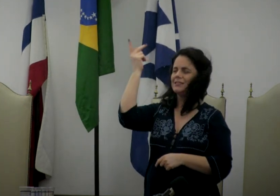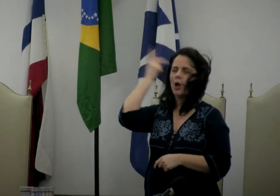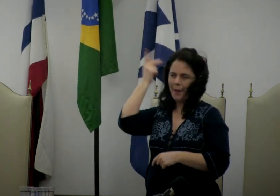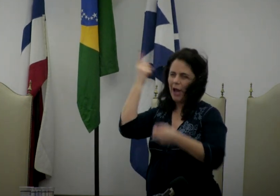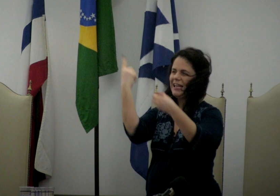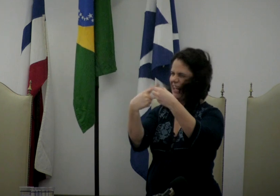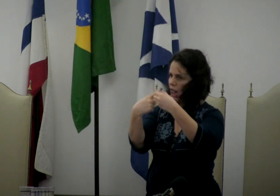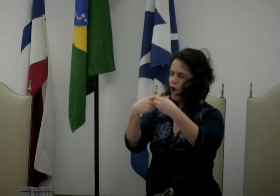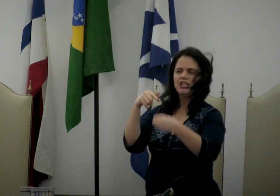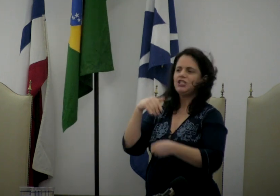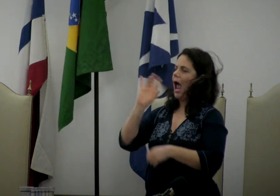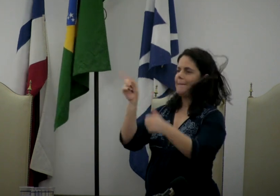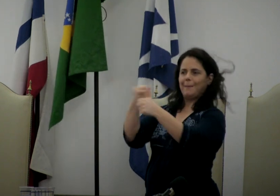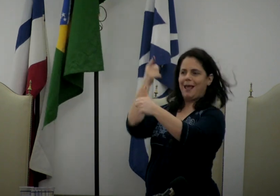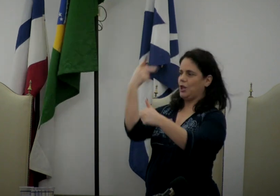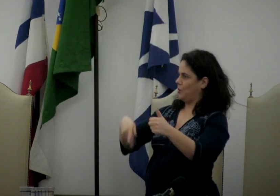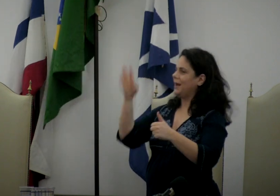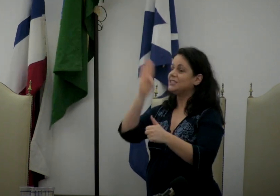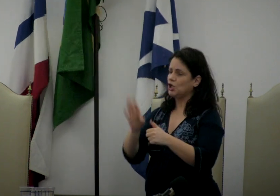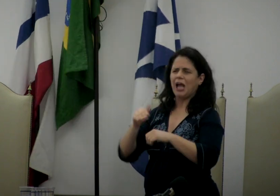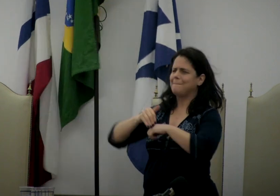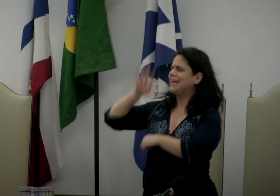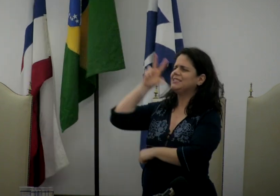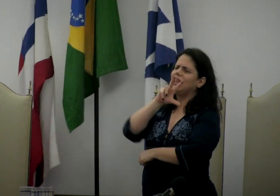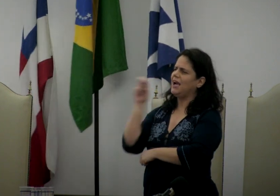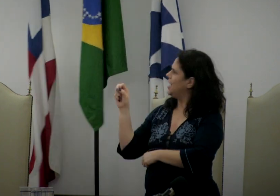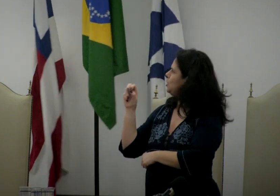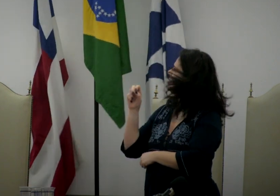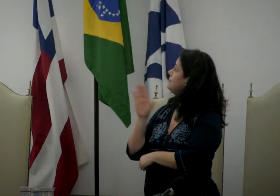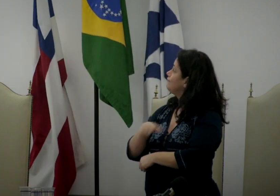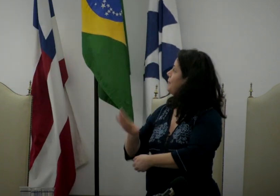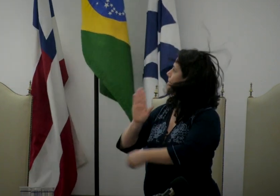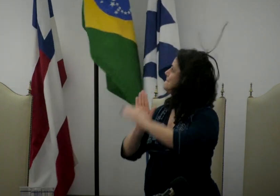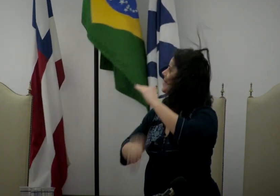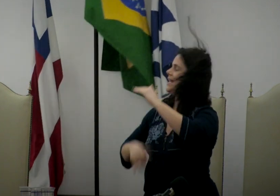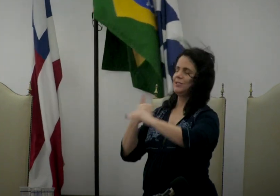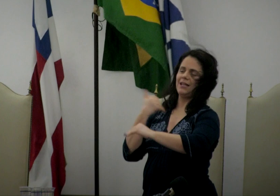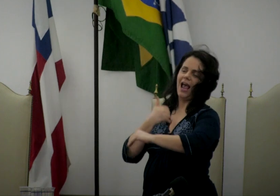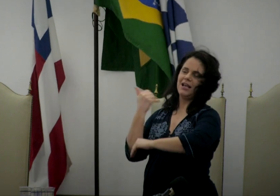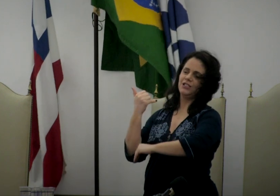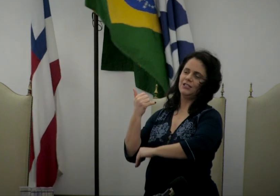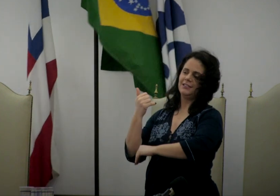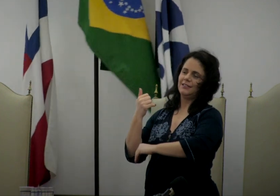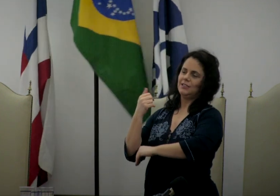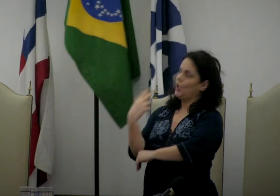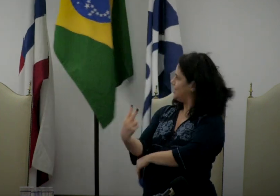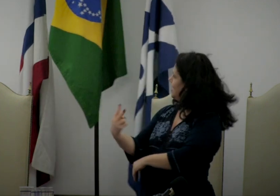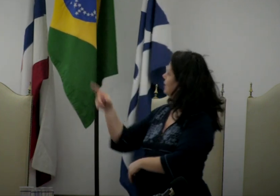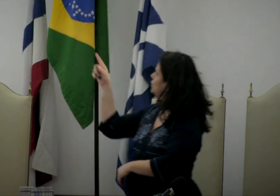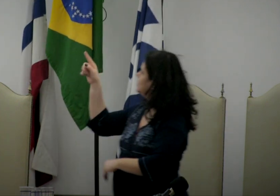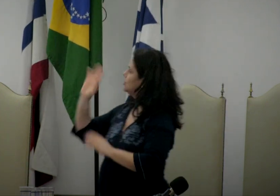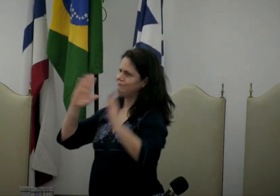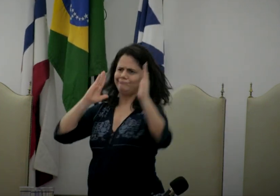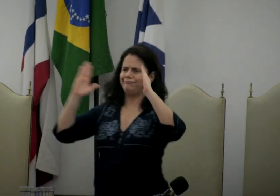Então, lá em Bauru, em São Paulo, interior de São Paulo, foi o primeiro lugar do Brasil que já foram realizadas